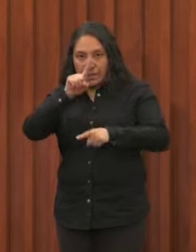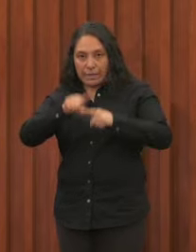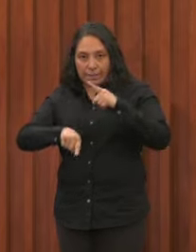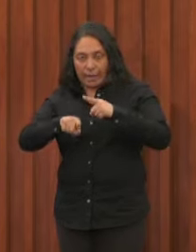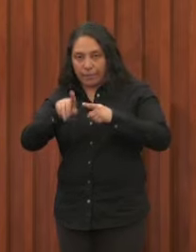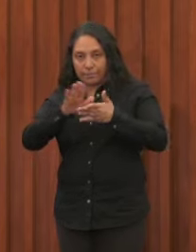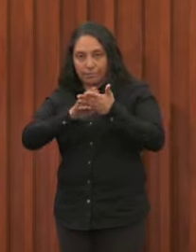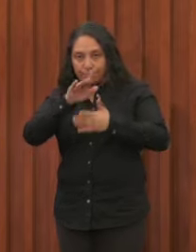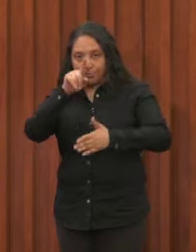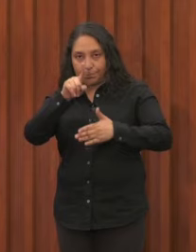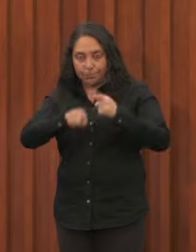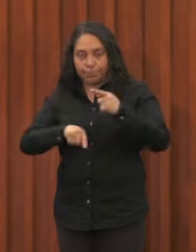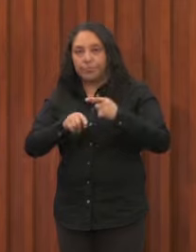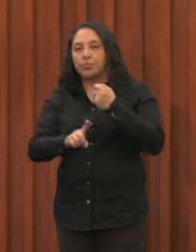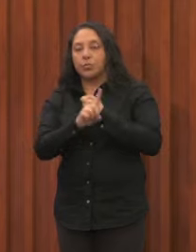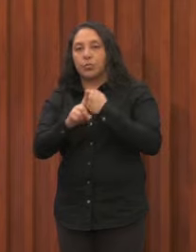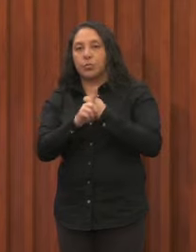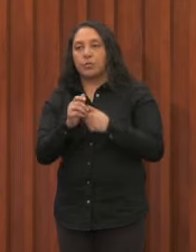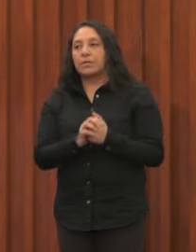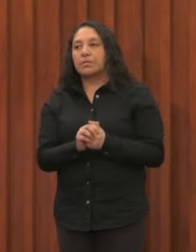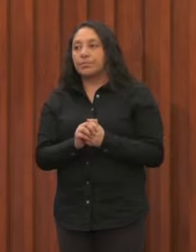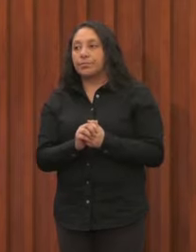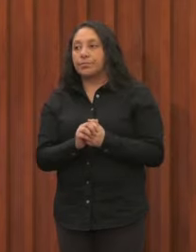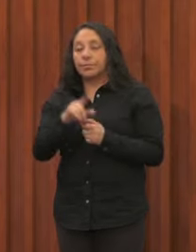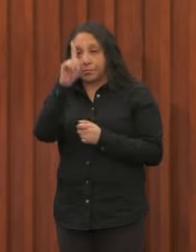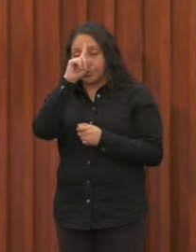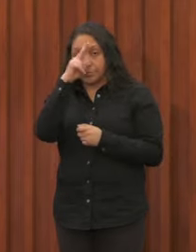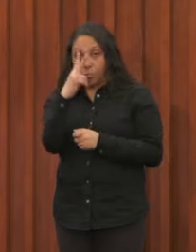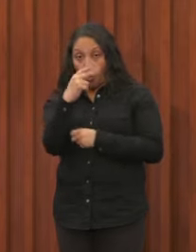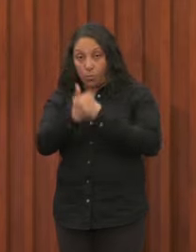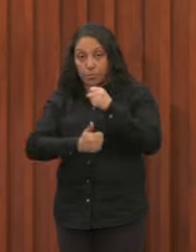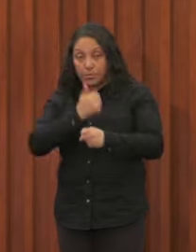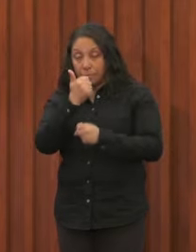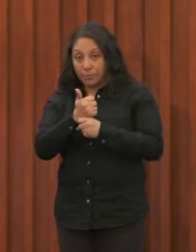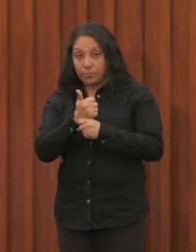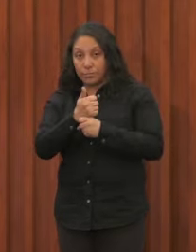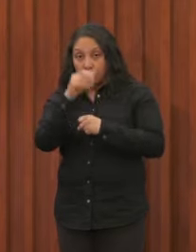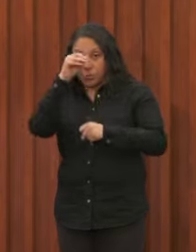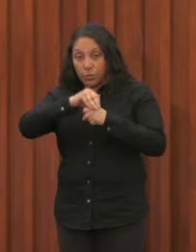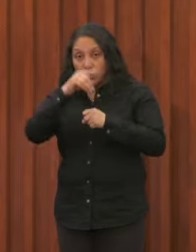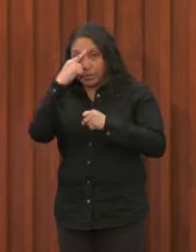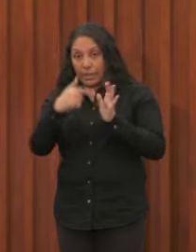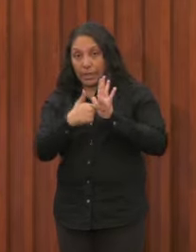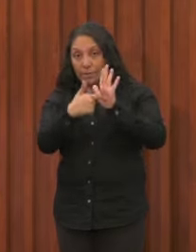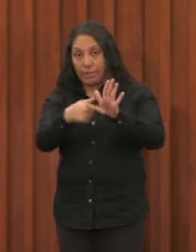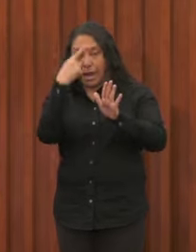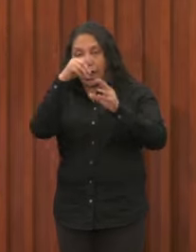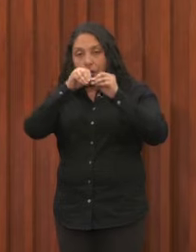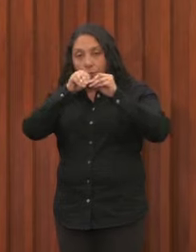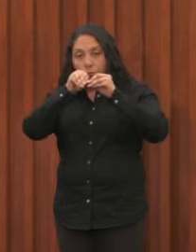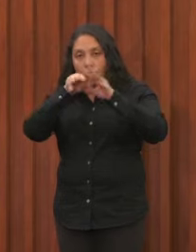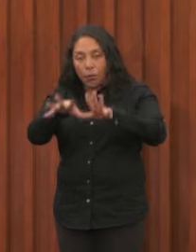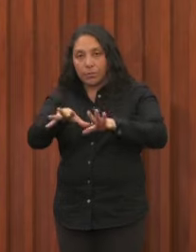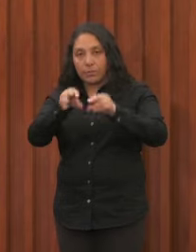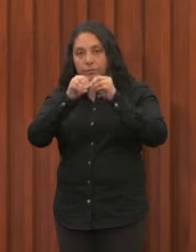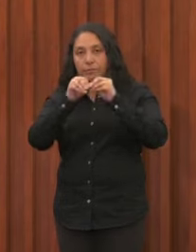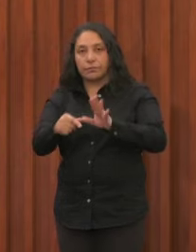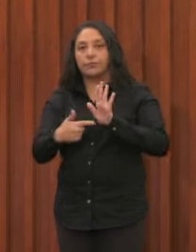hecho, las recomendaciones están planteando dos años para emitir un informe relativo a